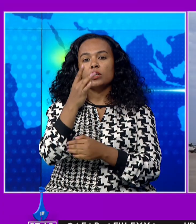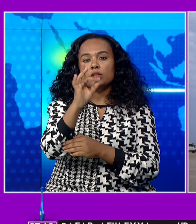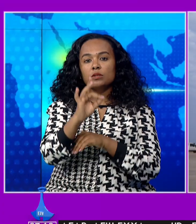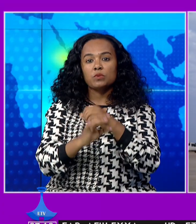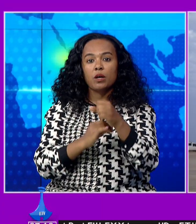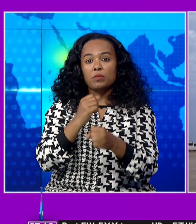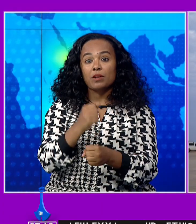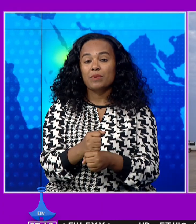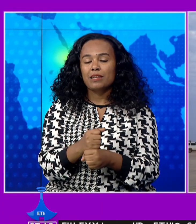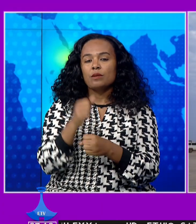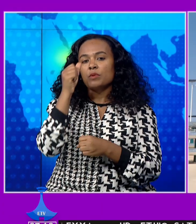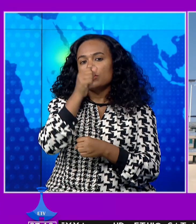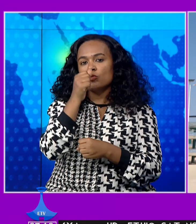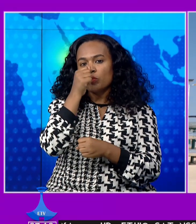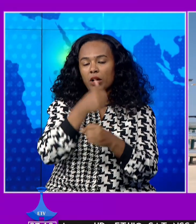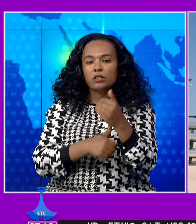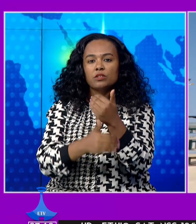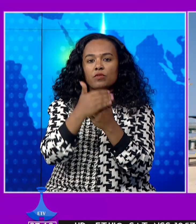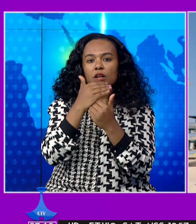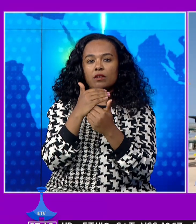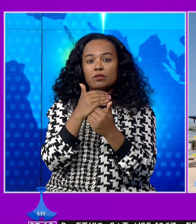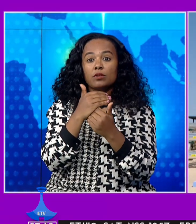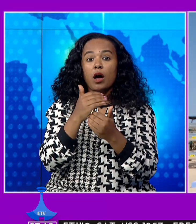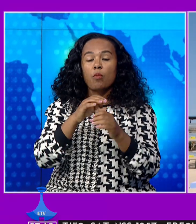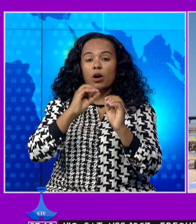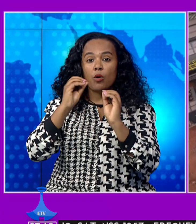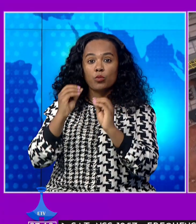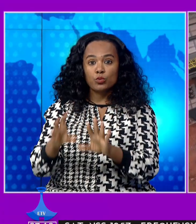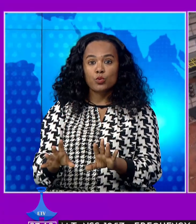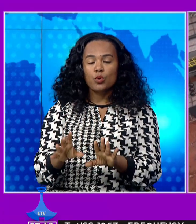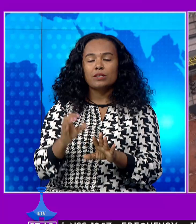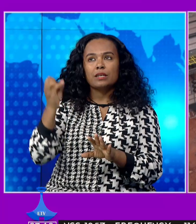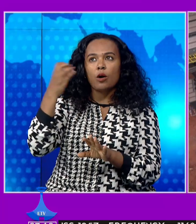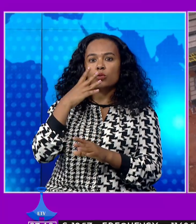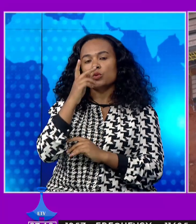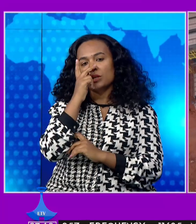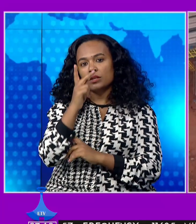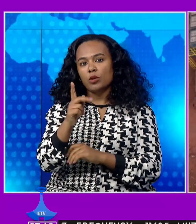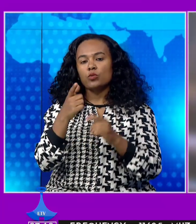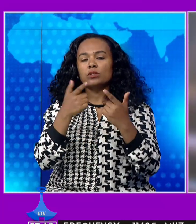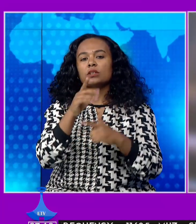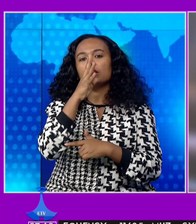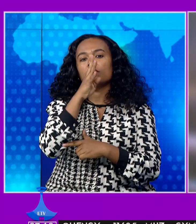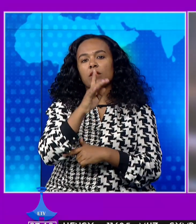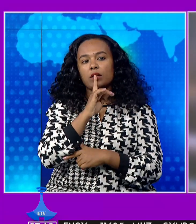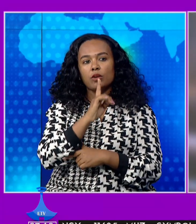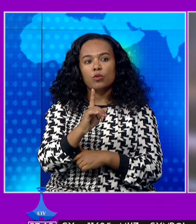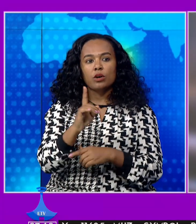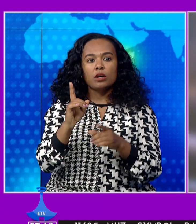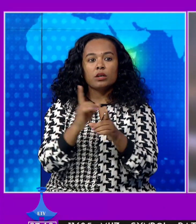የ2018 ዓመተ ምህረትም ኢትዮጵያን የሸፈኗት አቧራ ተራግፎ ጸጋዎቿ ጎልተው እንዲታዩም እድል የፈጠረ ነው።